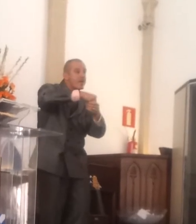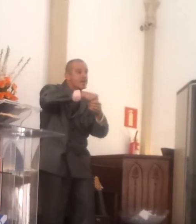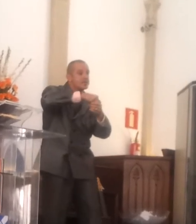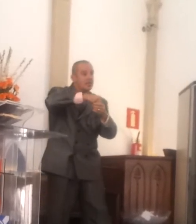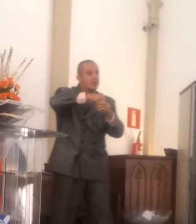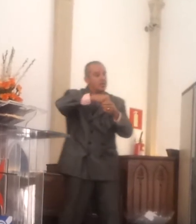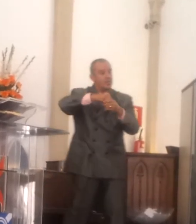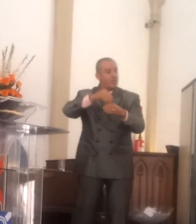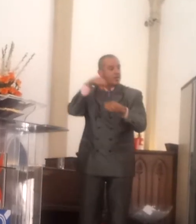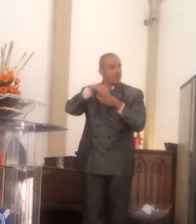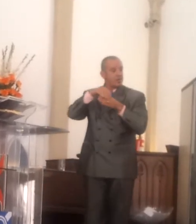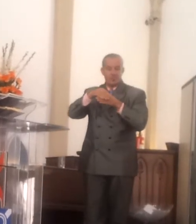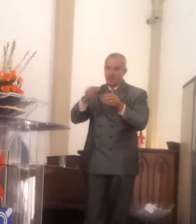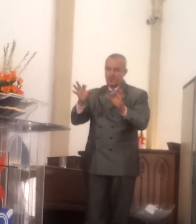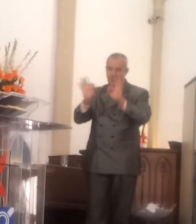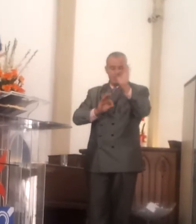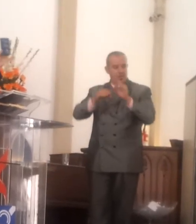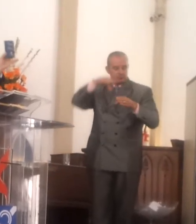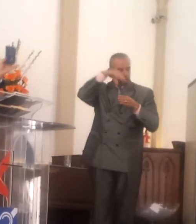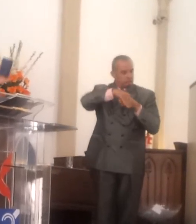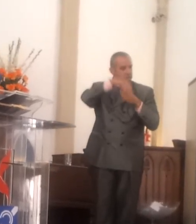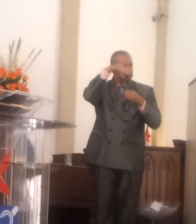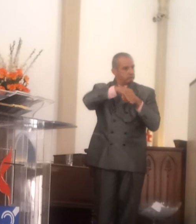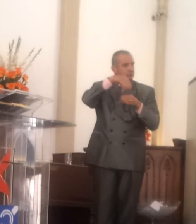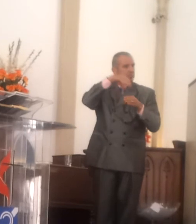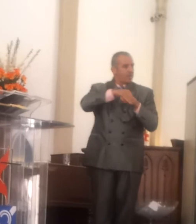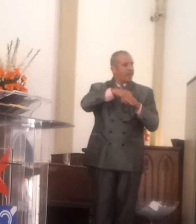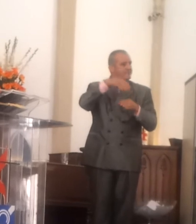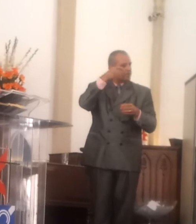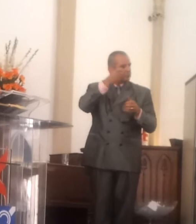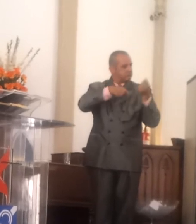destinada exclusivamente para a impressão de novos testamentos.